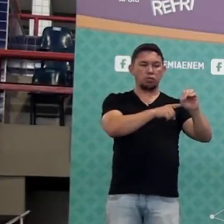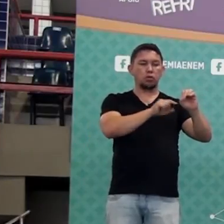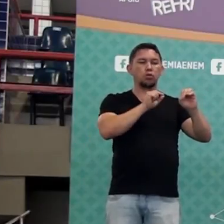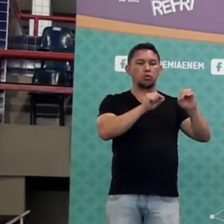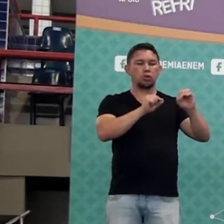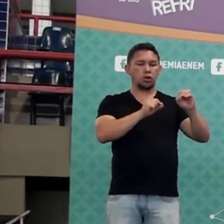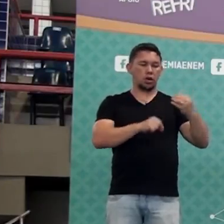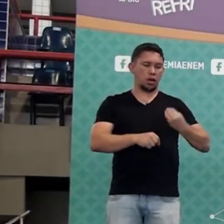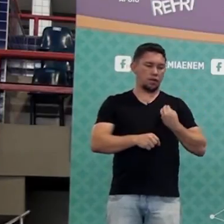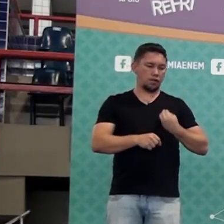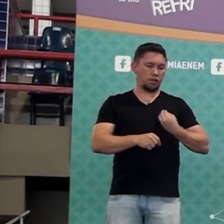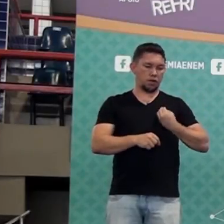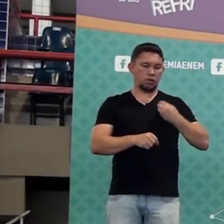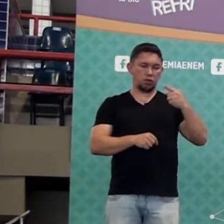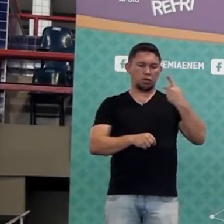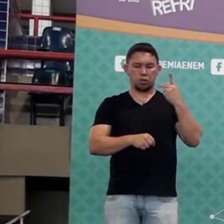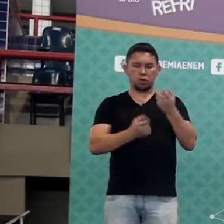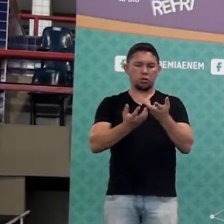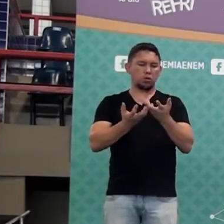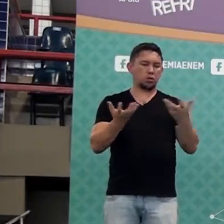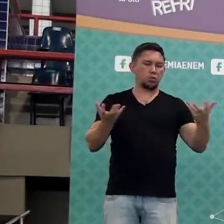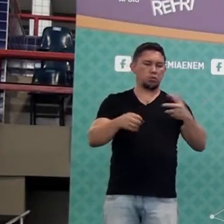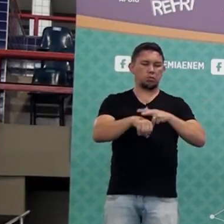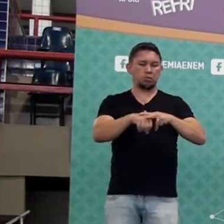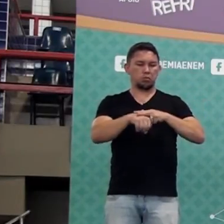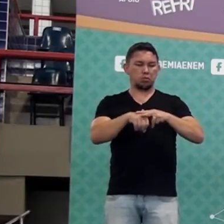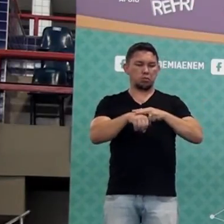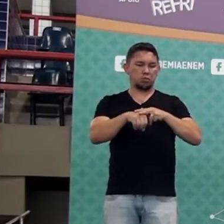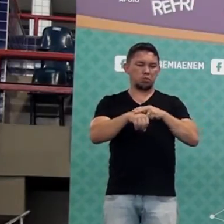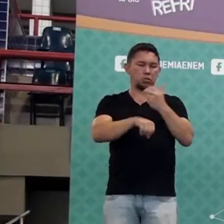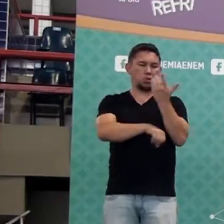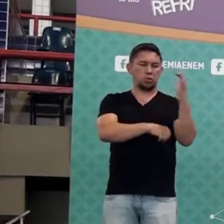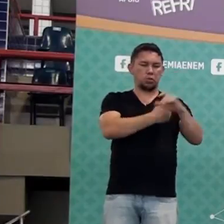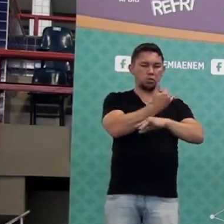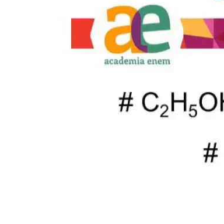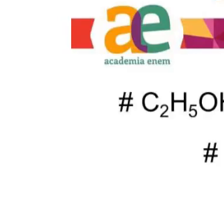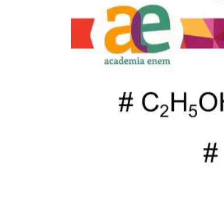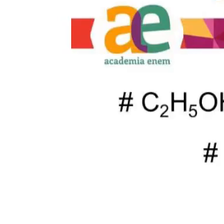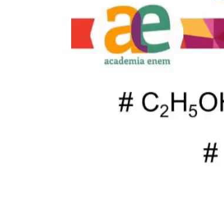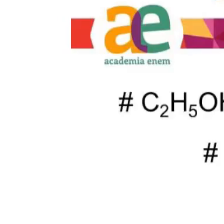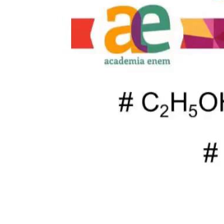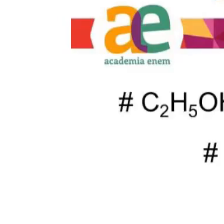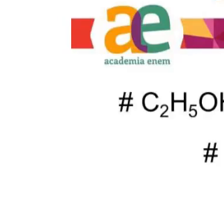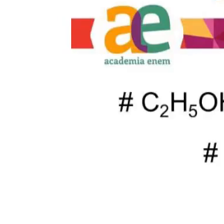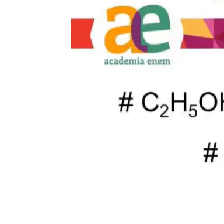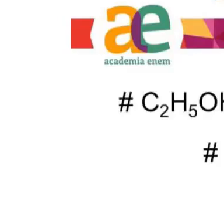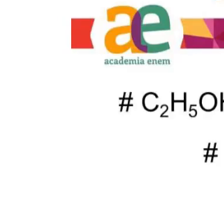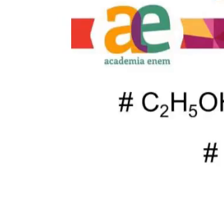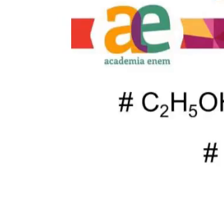da biomassa, tá? E ele é um combustível